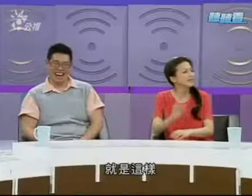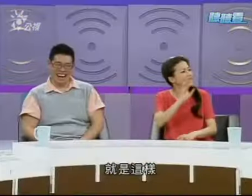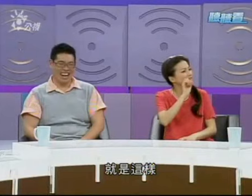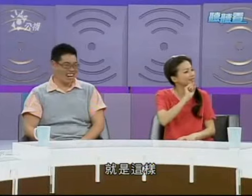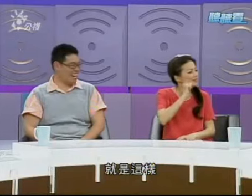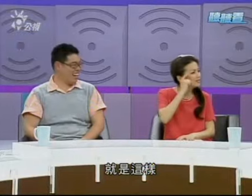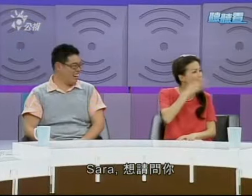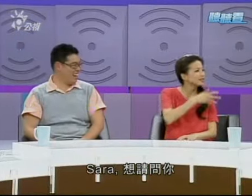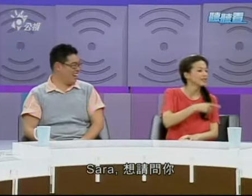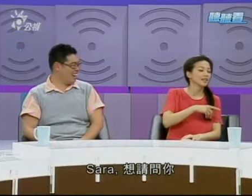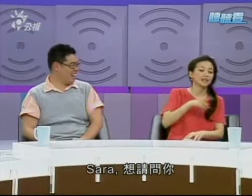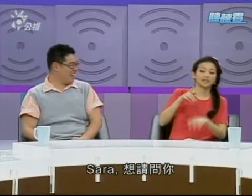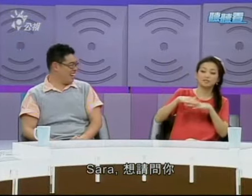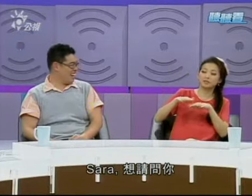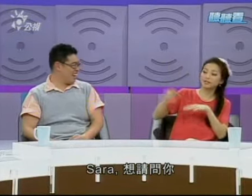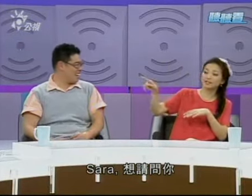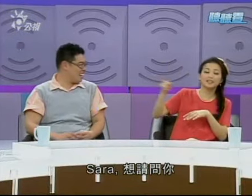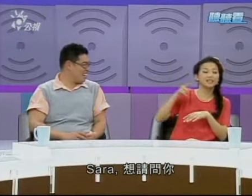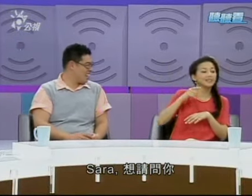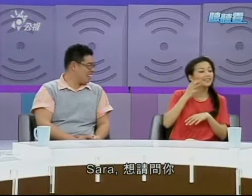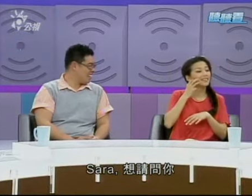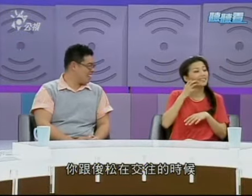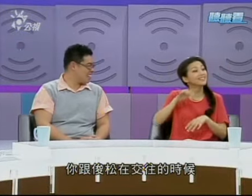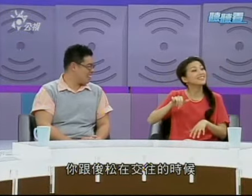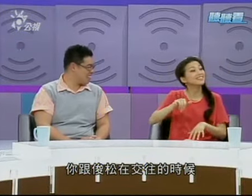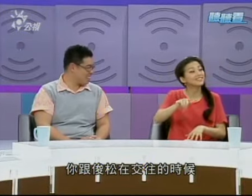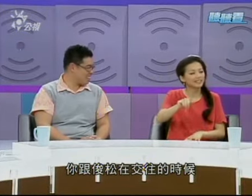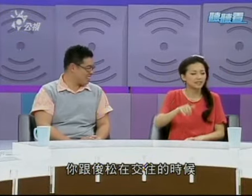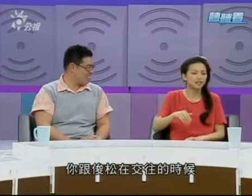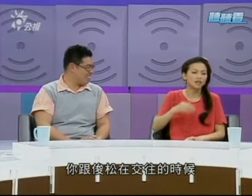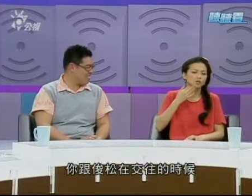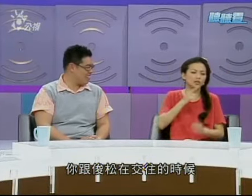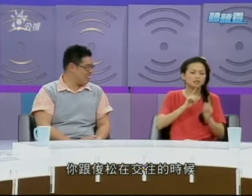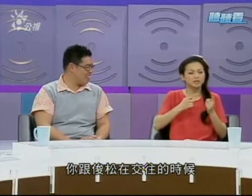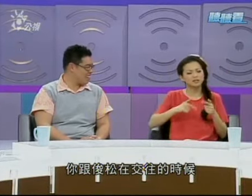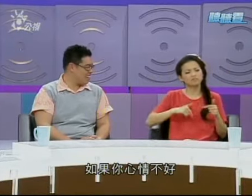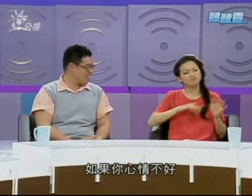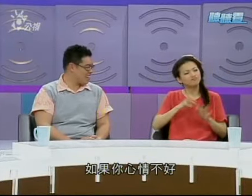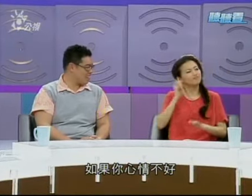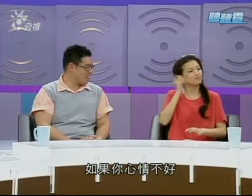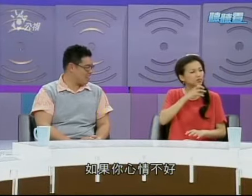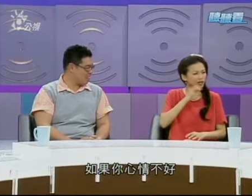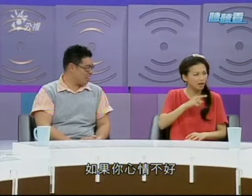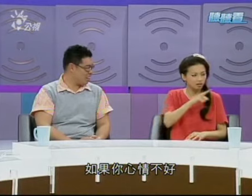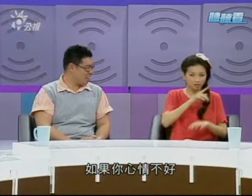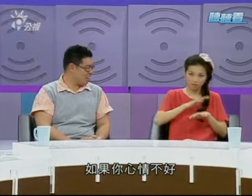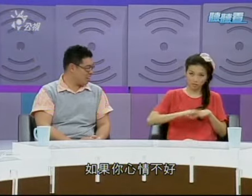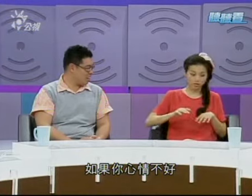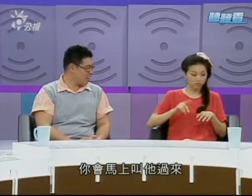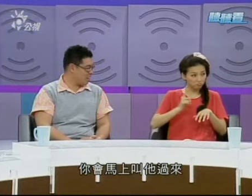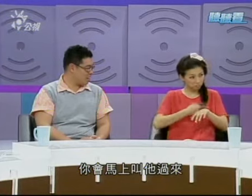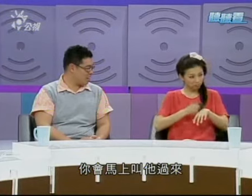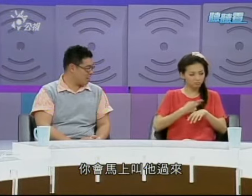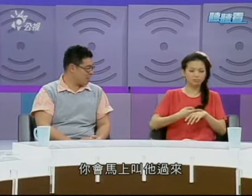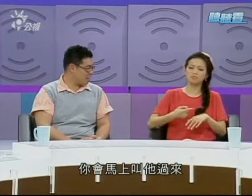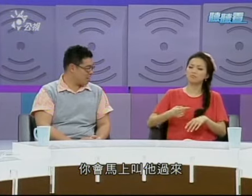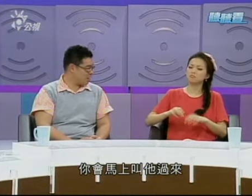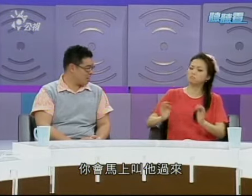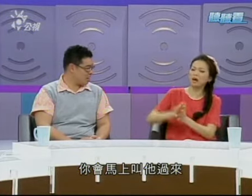Sara想请问你你跟君松在交往的时候如果你心情不好你会马上叫他过来